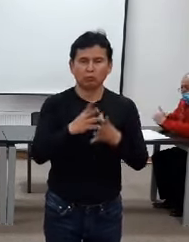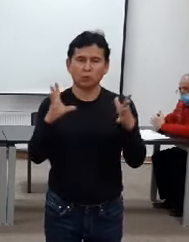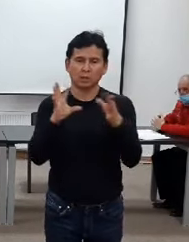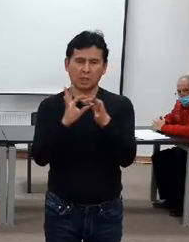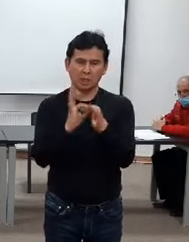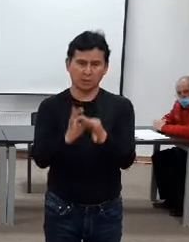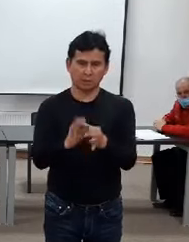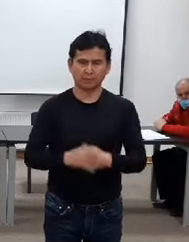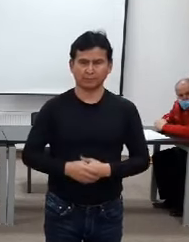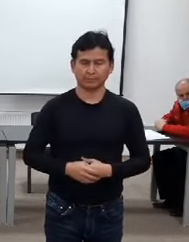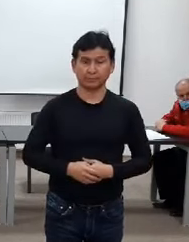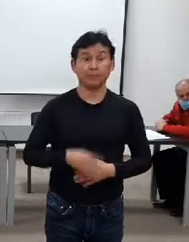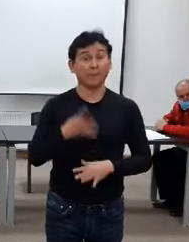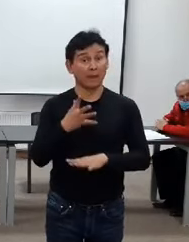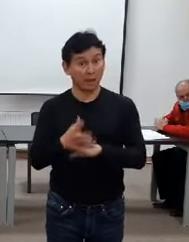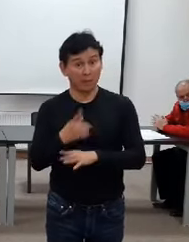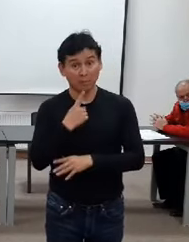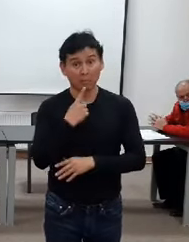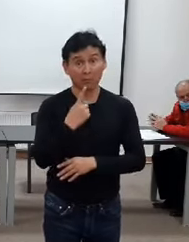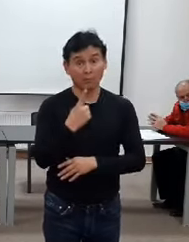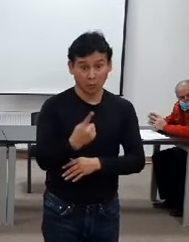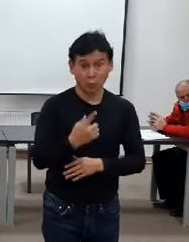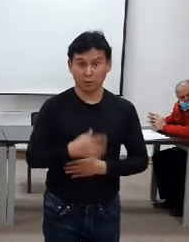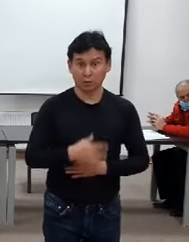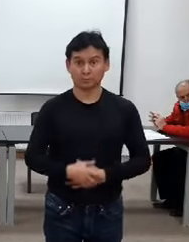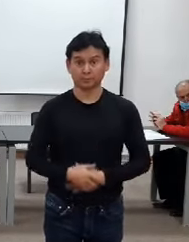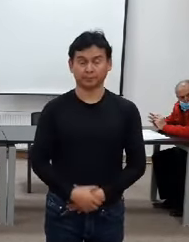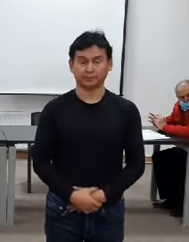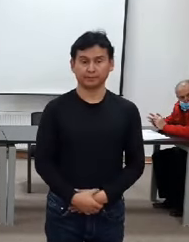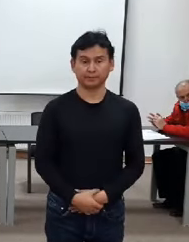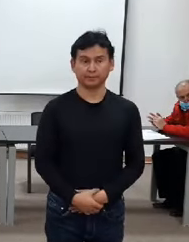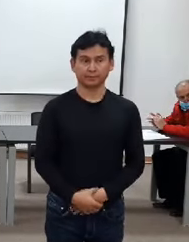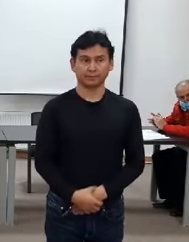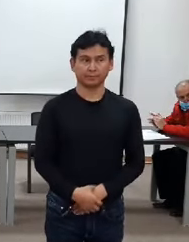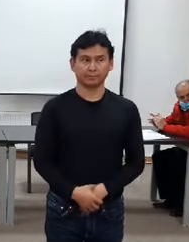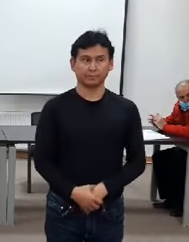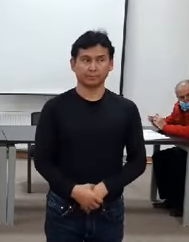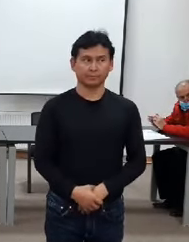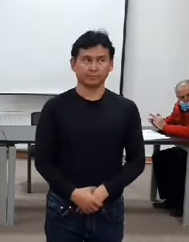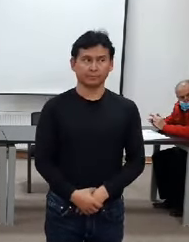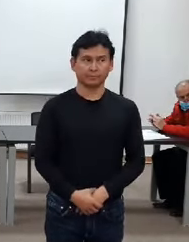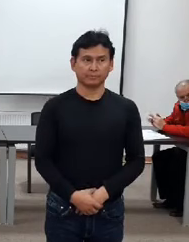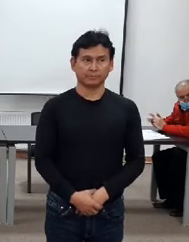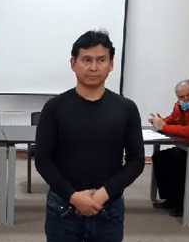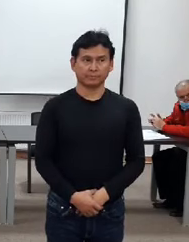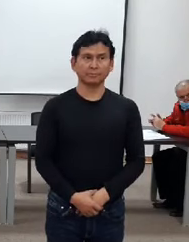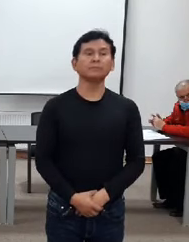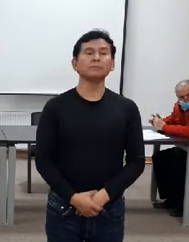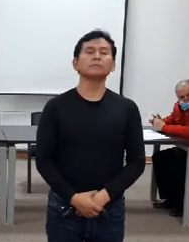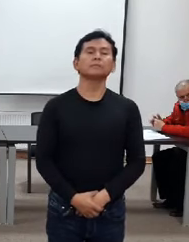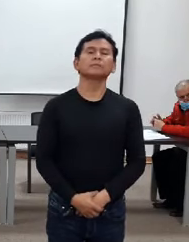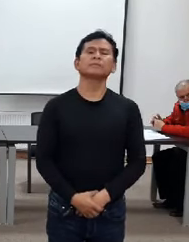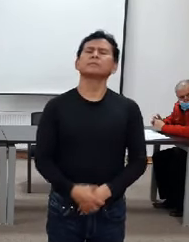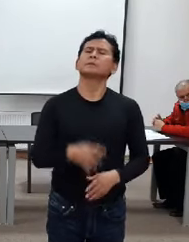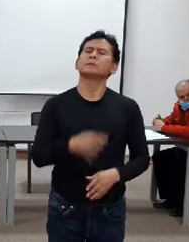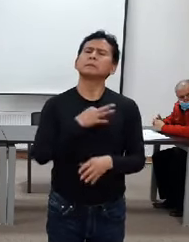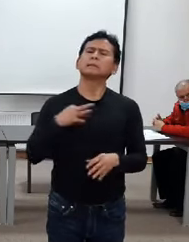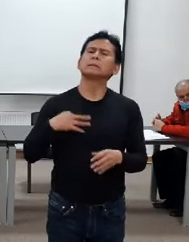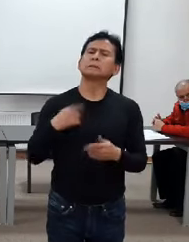Tenemos consultas de la prensa, Seremi. Mario Pardo, de Radio 20 kilos, va a iniciar la ronda. Seremi, me gustaría